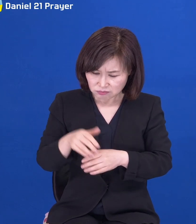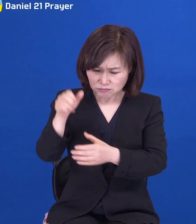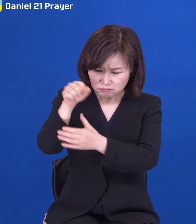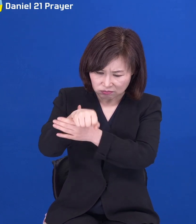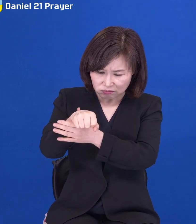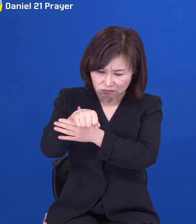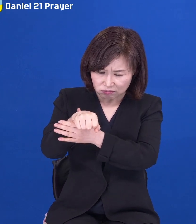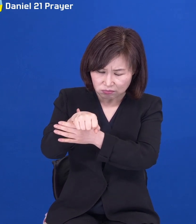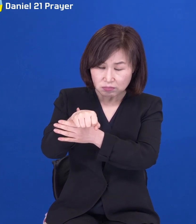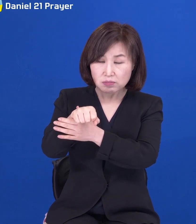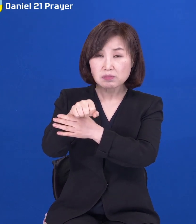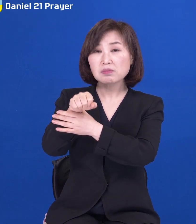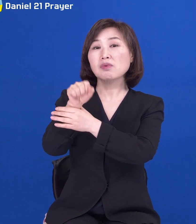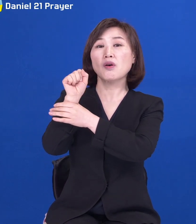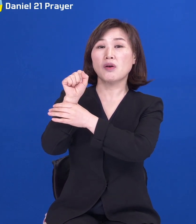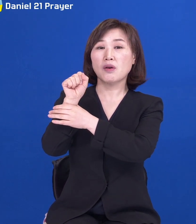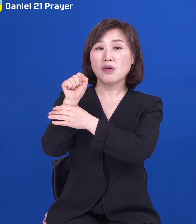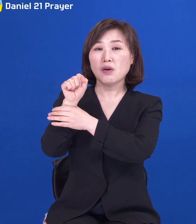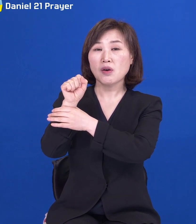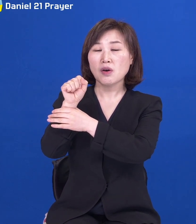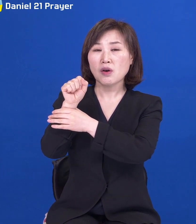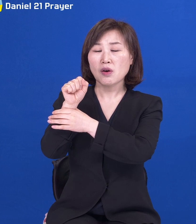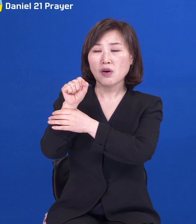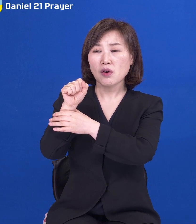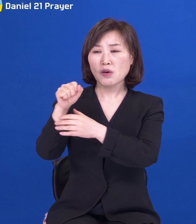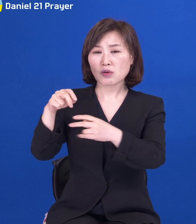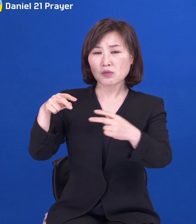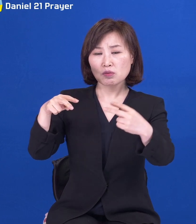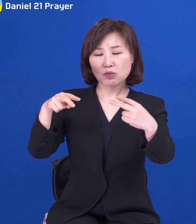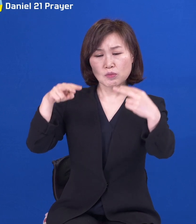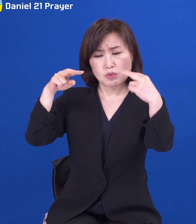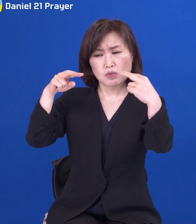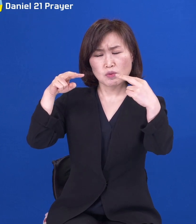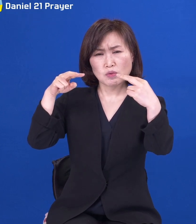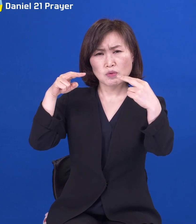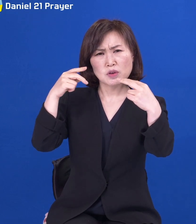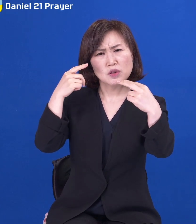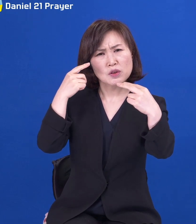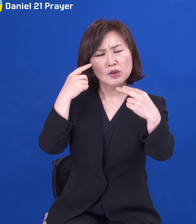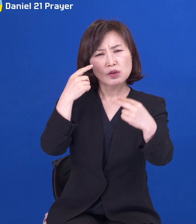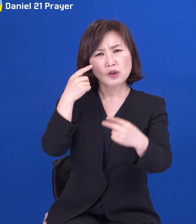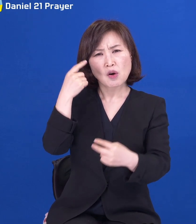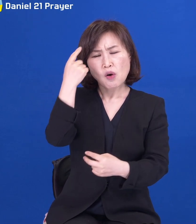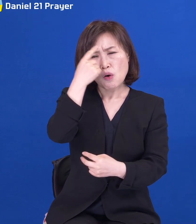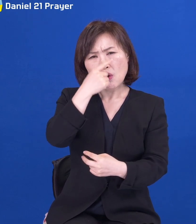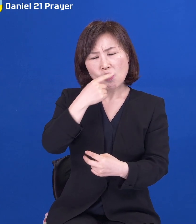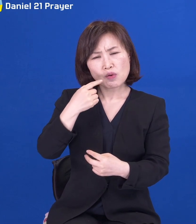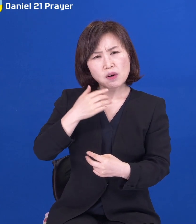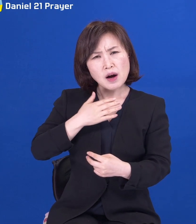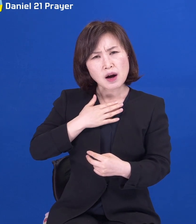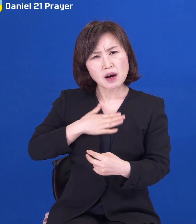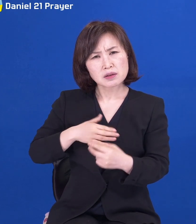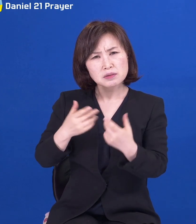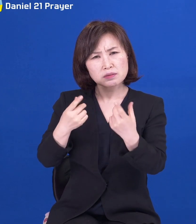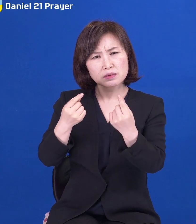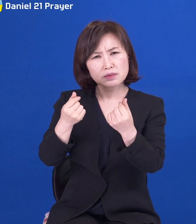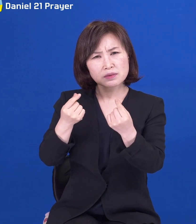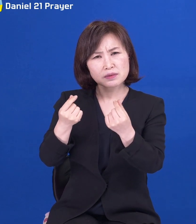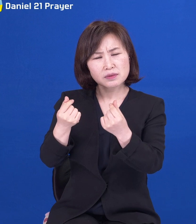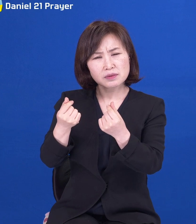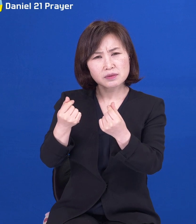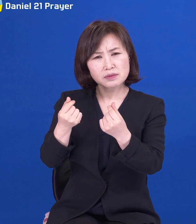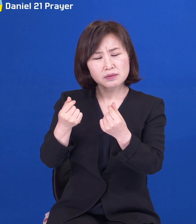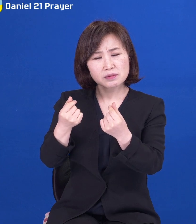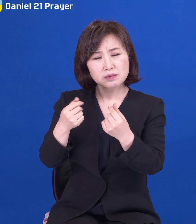탁 들었는데 눈빛이 어딘가에 하나 찍어요. 순간에. 그러더니 이제 그 친구가 야 너네